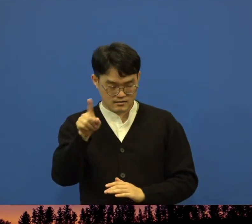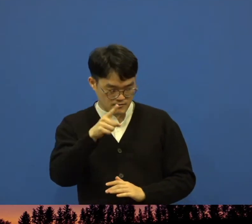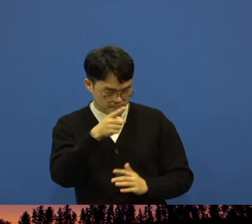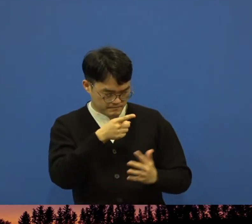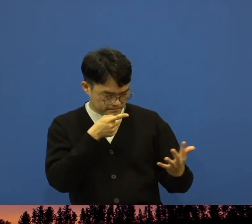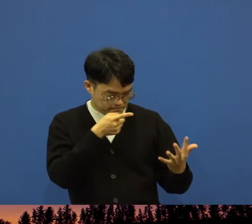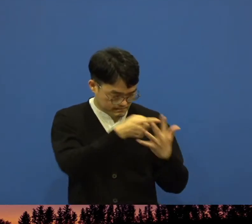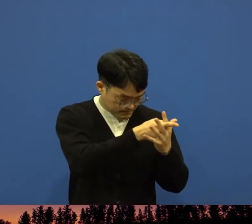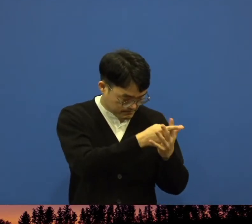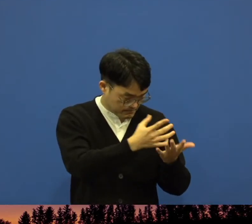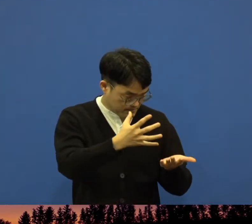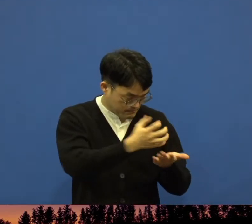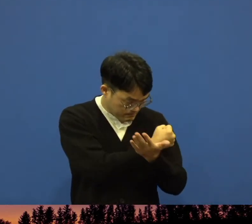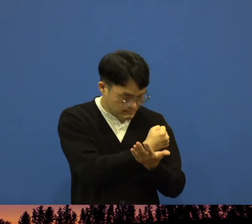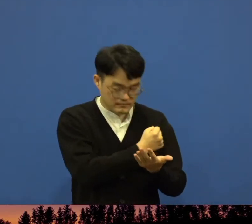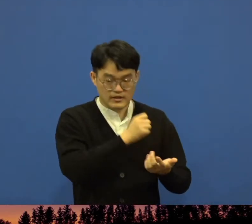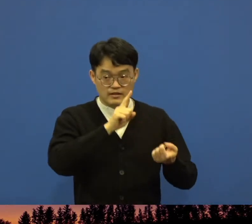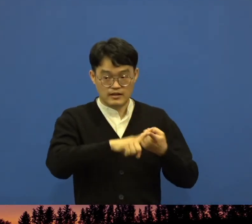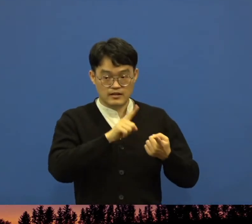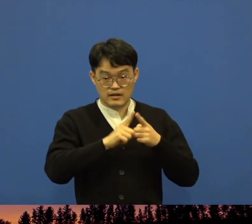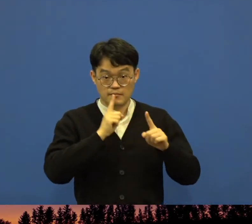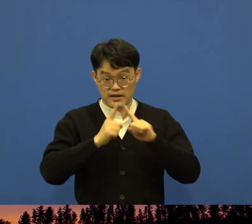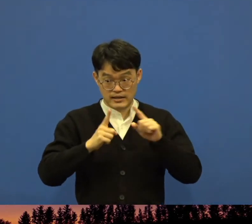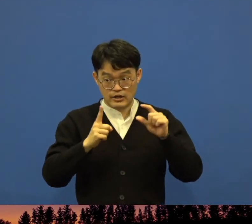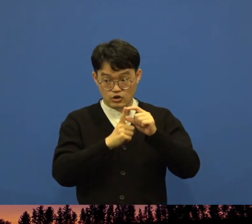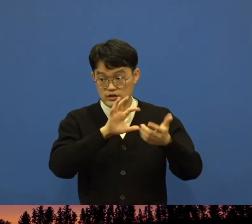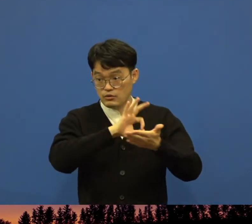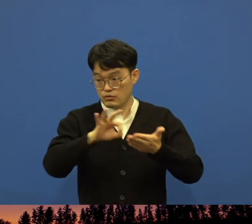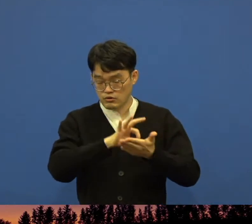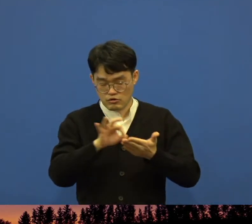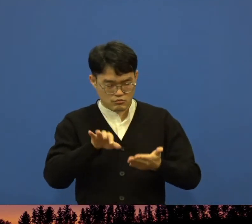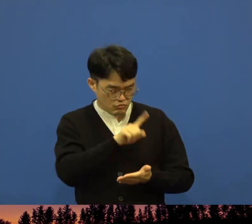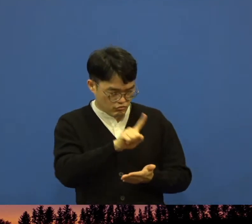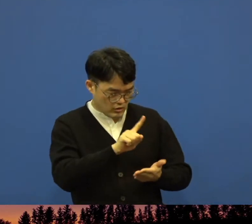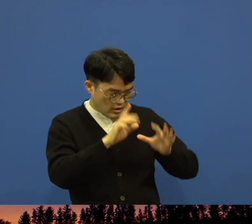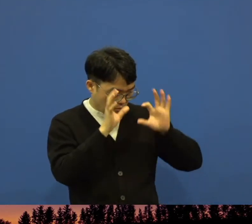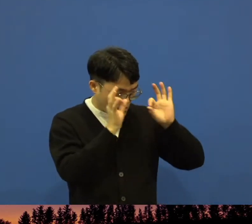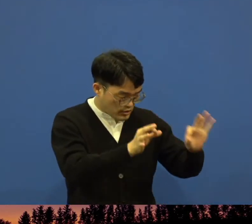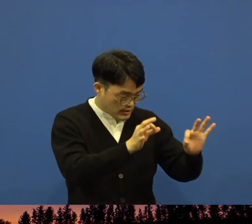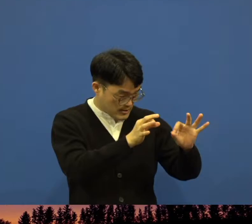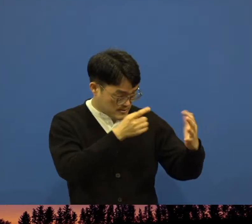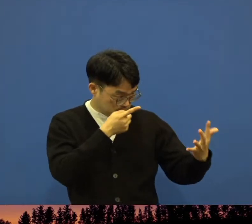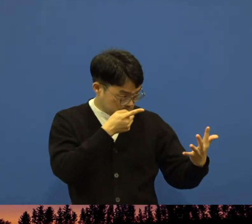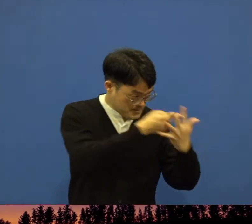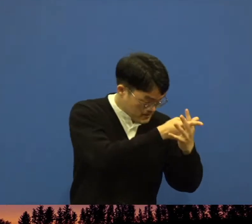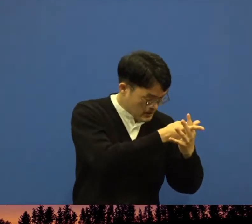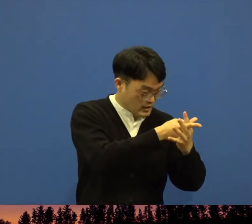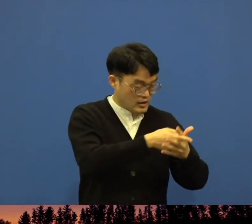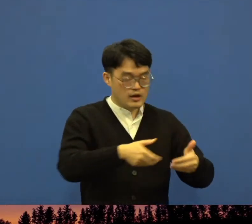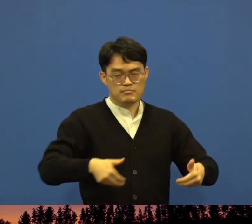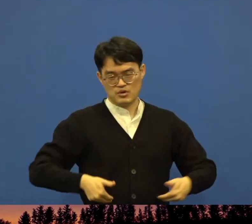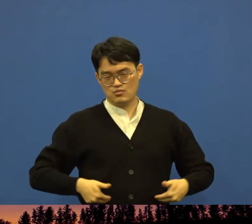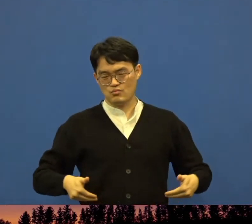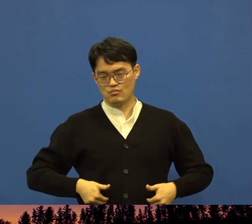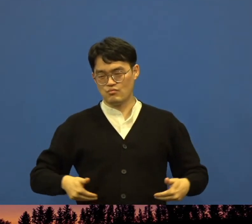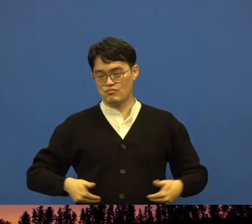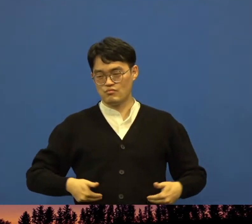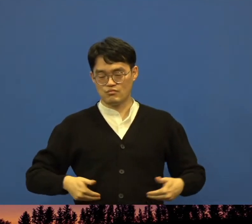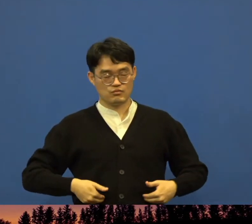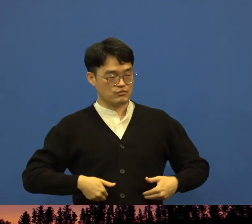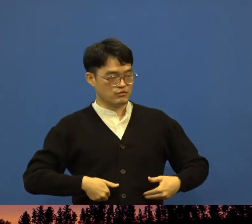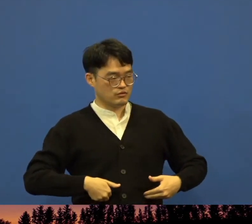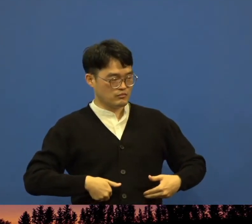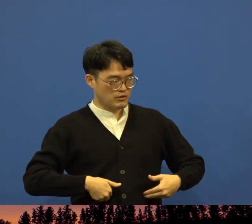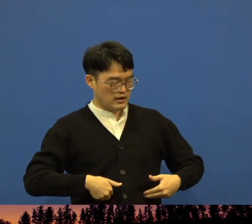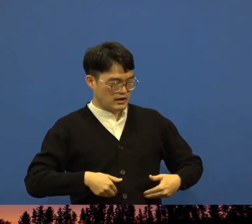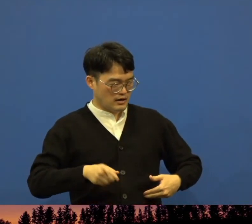찰력 그렇게 얘기해요. 통찰력이 있어야 된다. 통찰력이라는 게 아니고 궤도로 보는 것이죠.